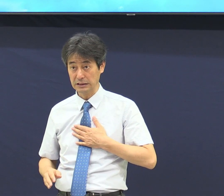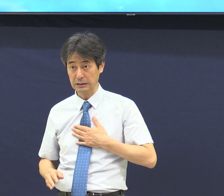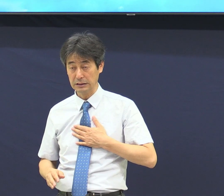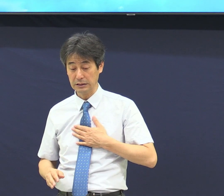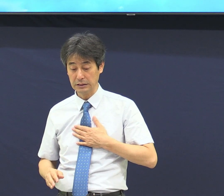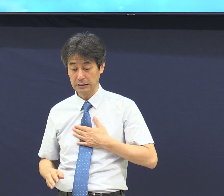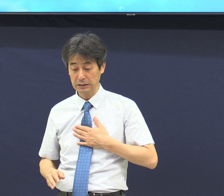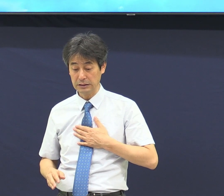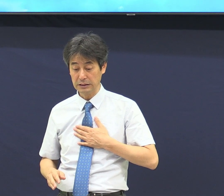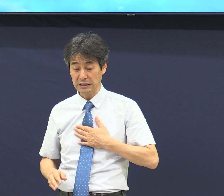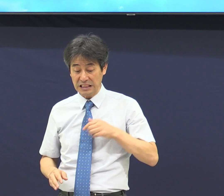내가